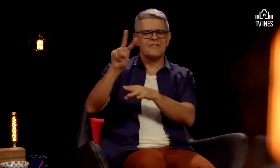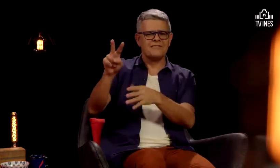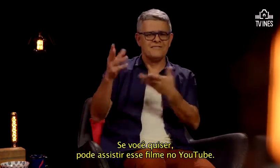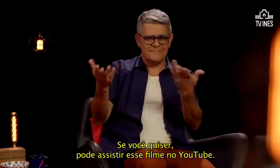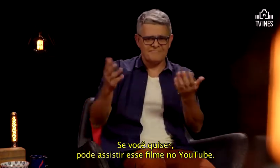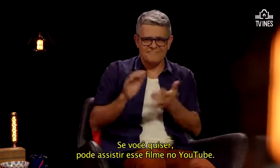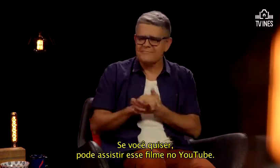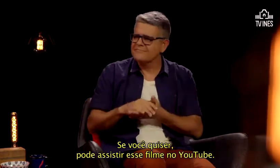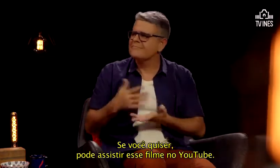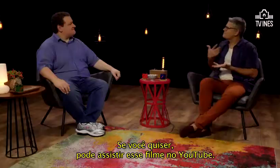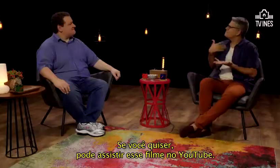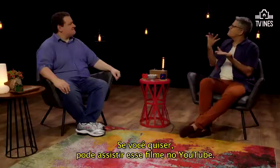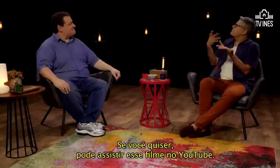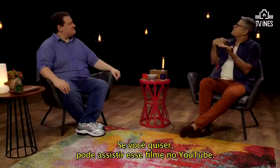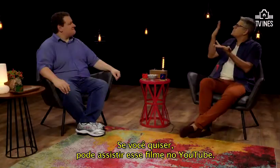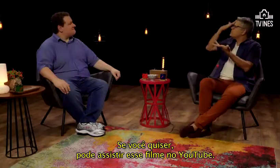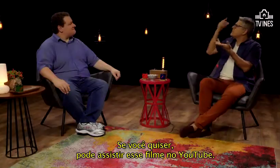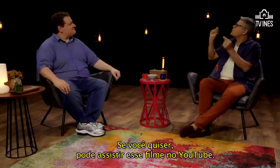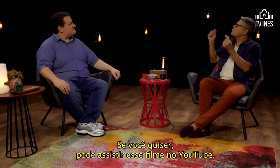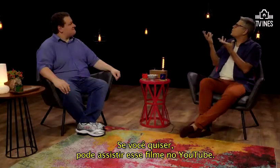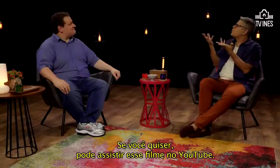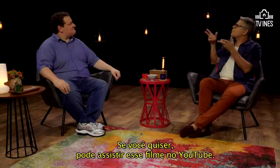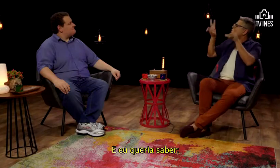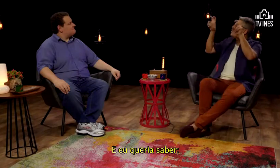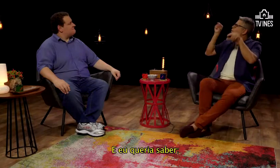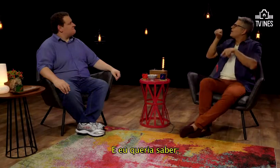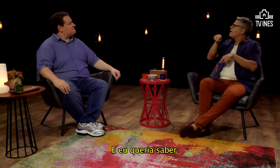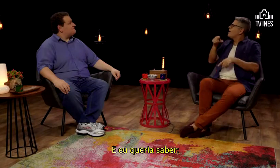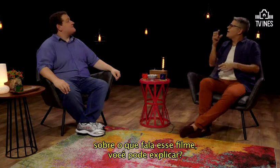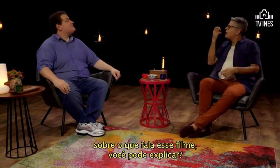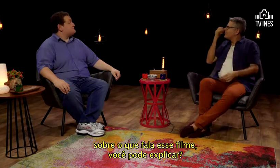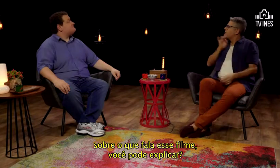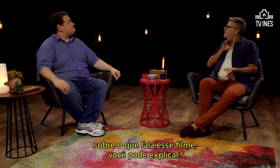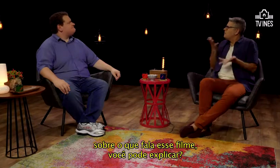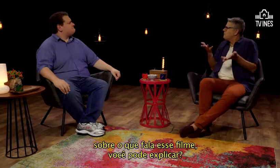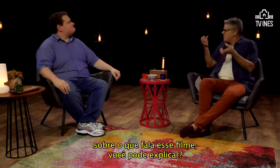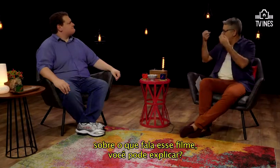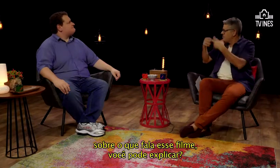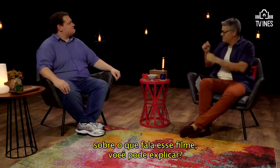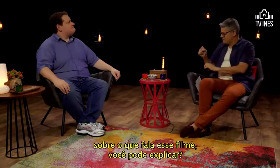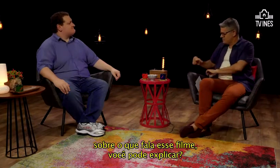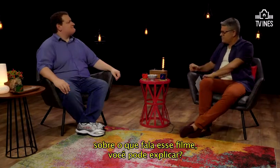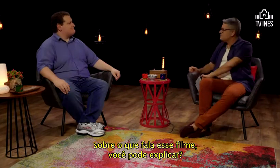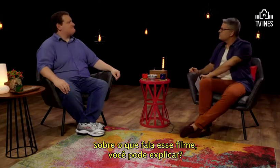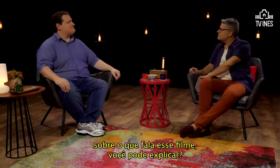Se você quiser, pode assistir esse filme no YouTube. E eu queria saber sobre o que fala esse filme. Você pode explicar?